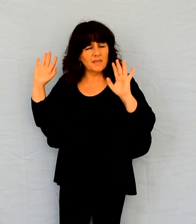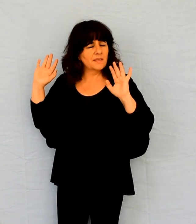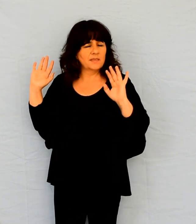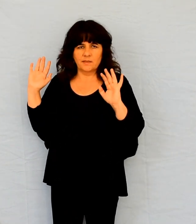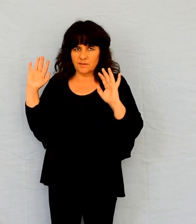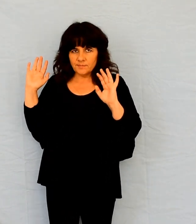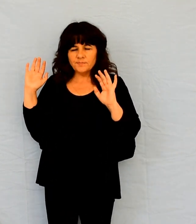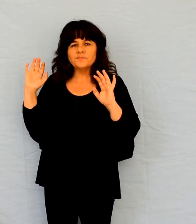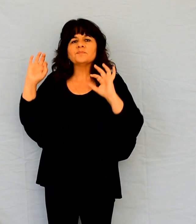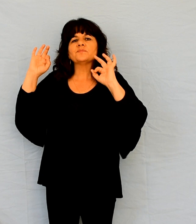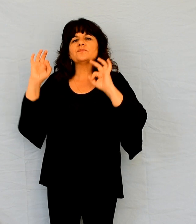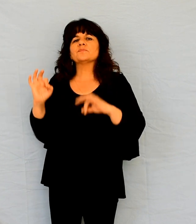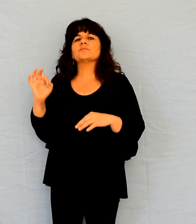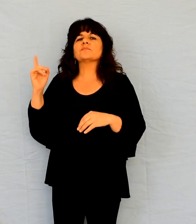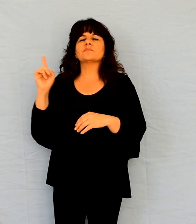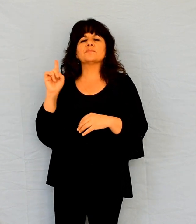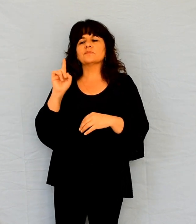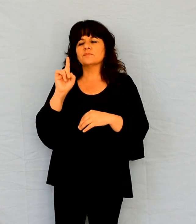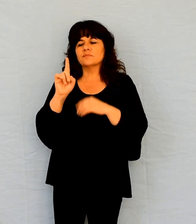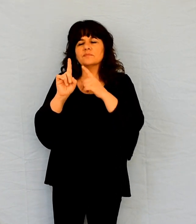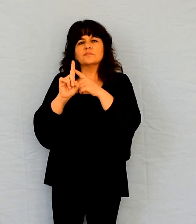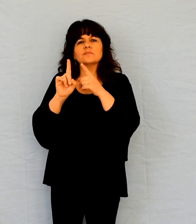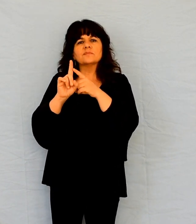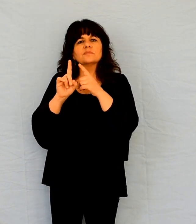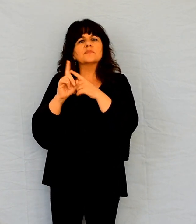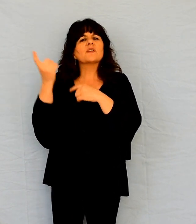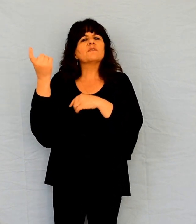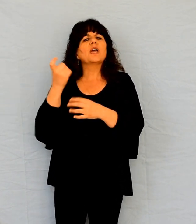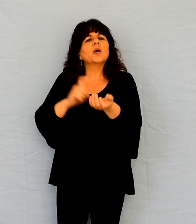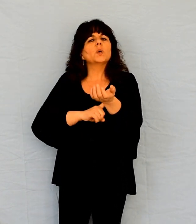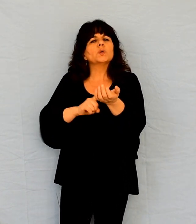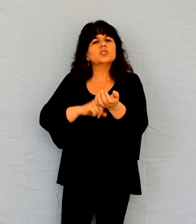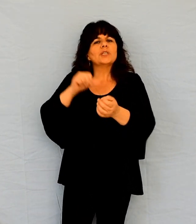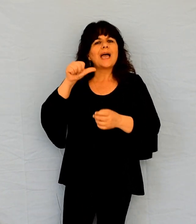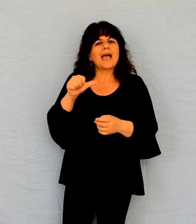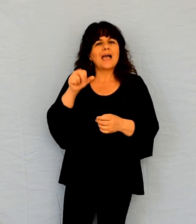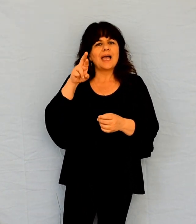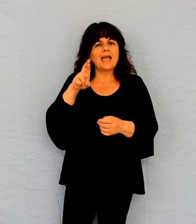Il était Arimathie, ville de Judée.